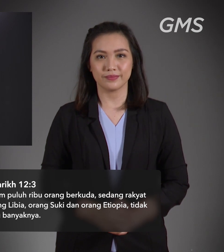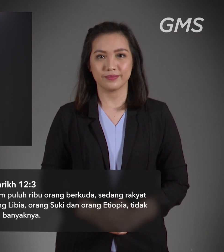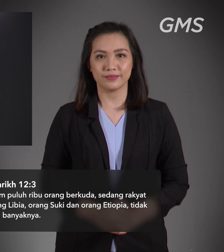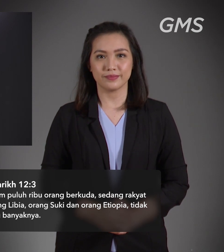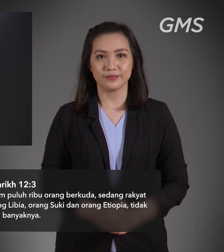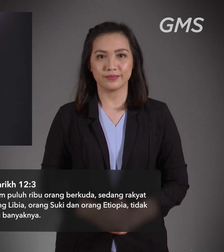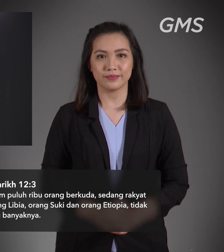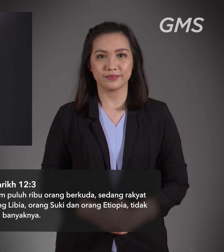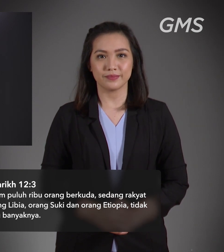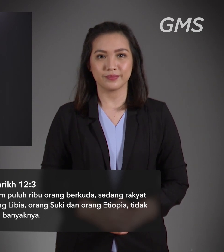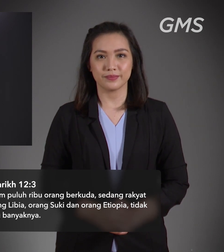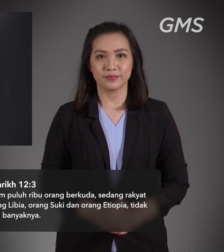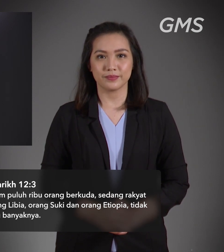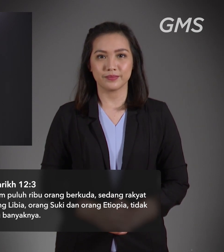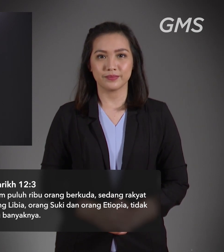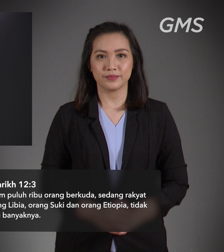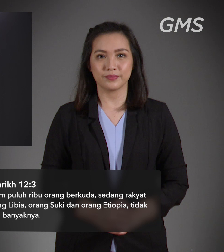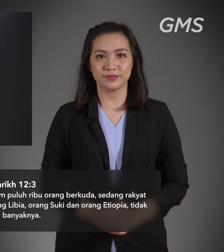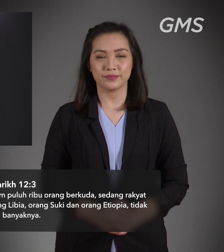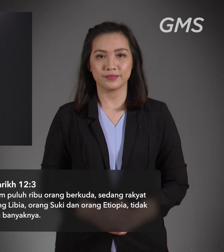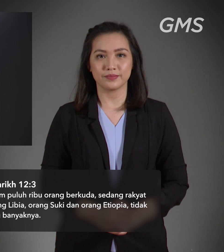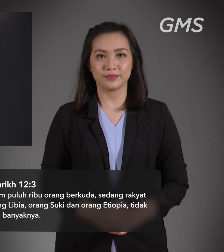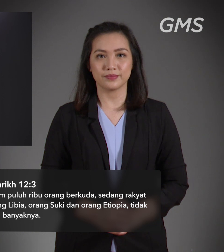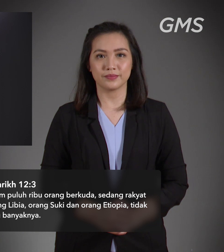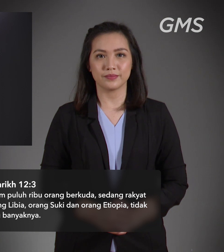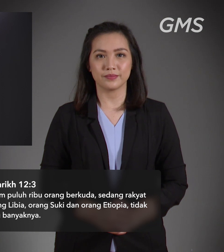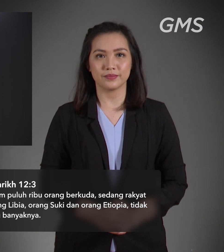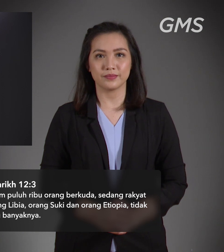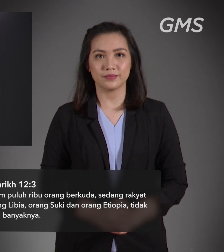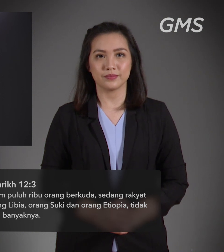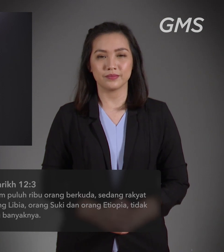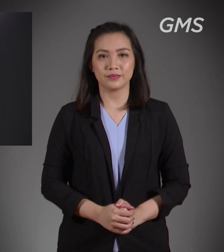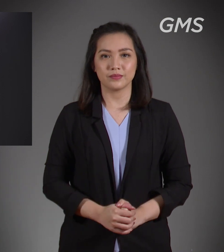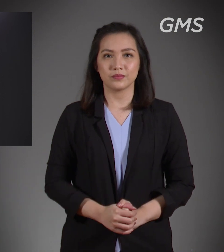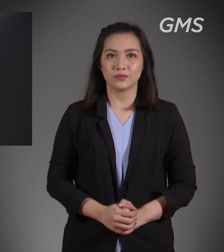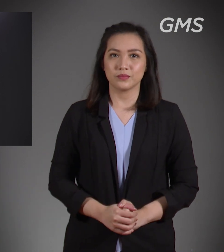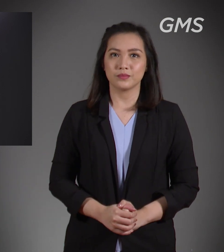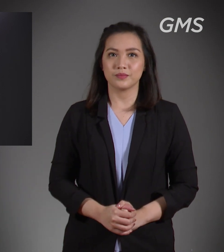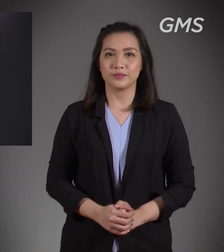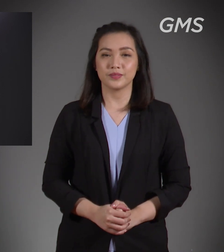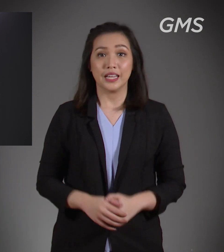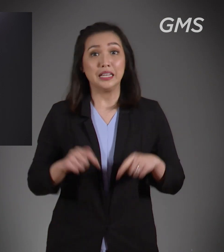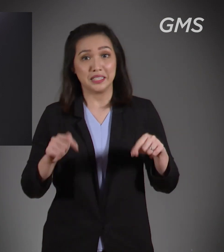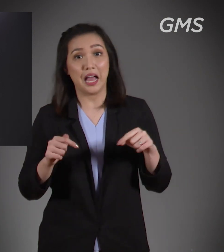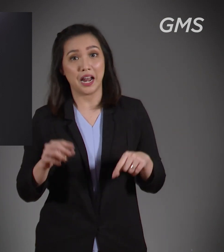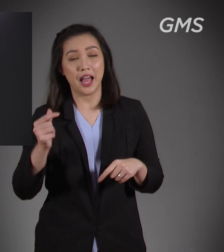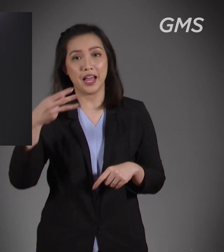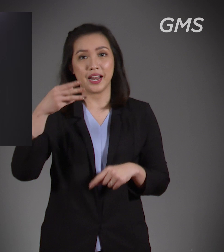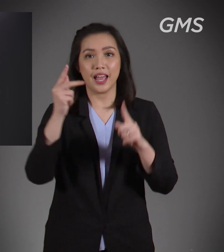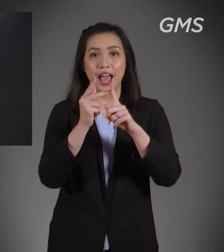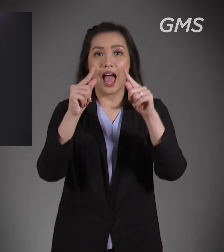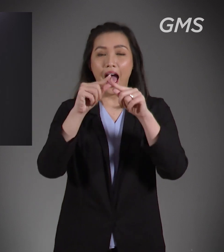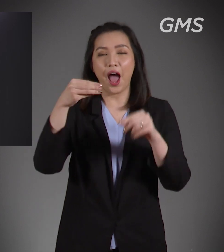orang Suki, dan orang Ethiopia tidak terhitung banyaknya. Wah, baru belajar sesuatu. Puji Tuhan sih, ini kan up and down,